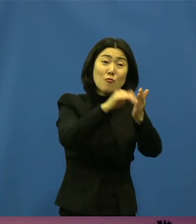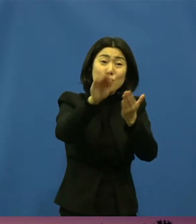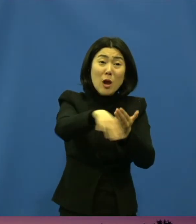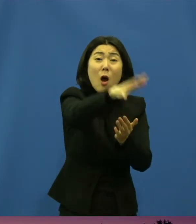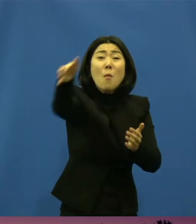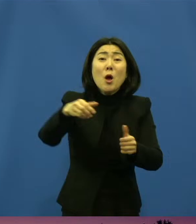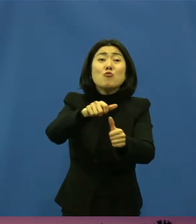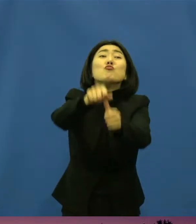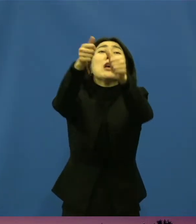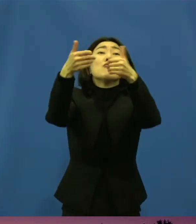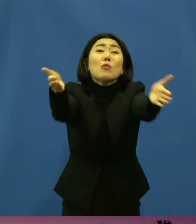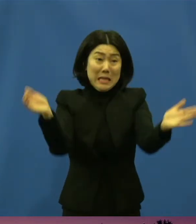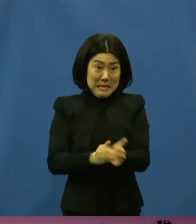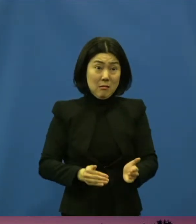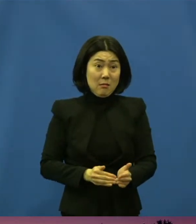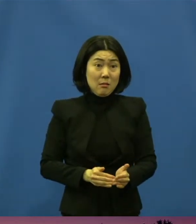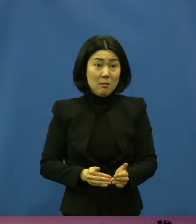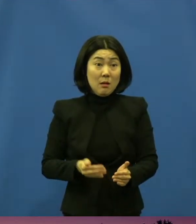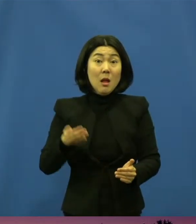거짓이 난무해요.